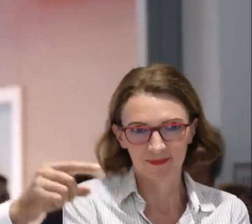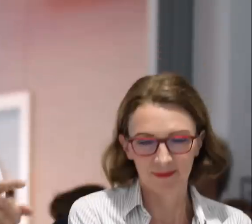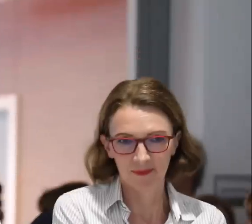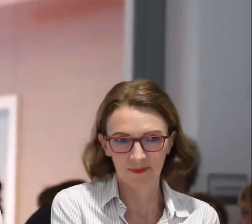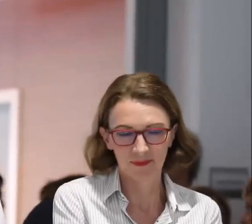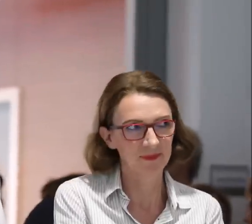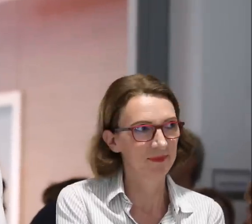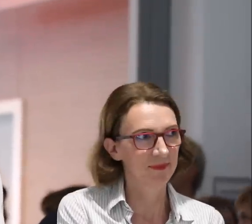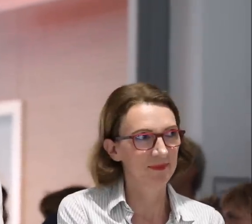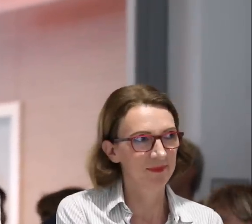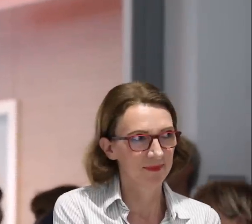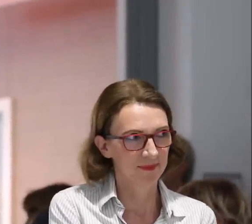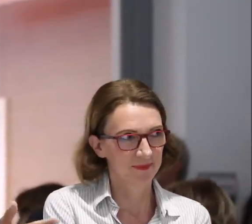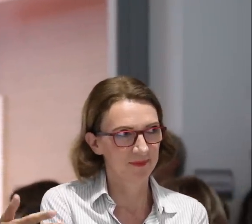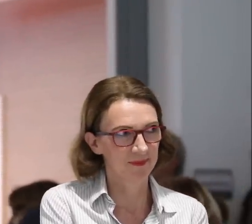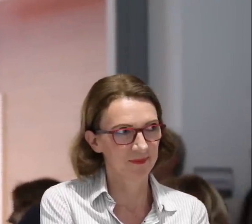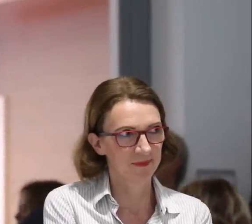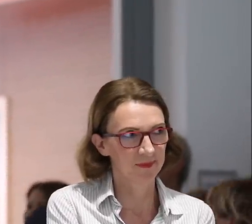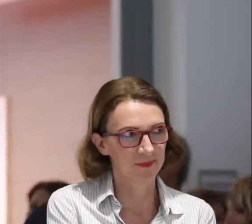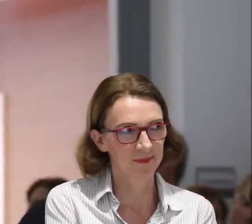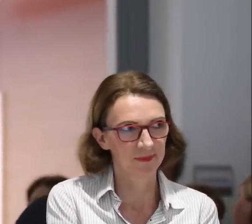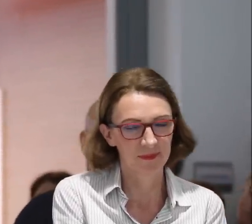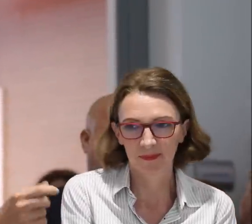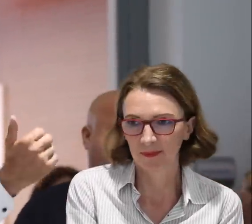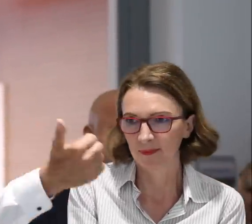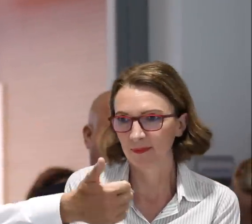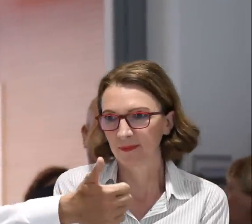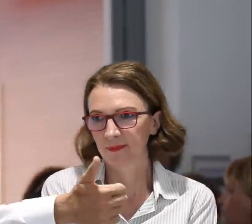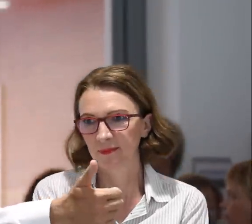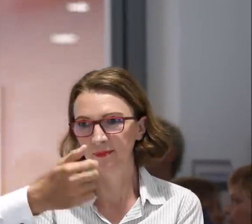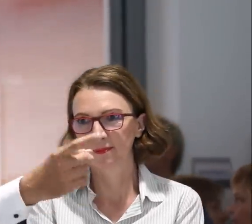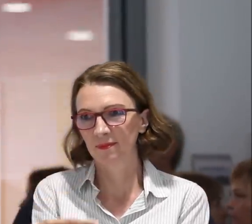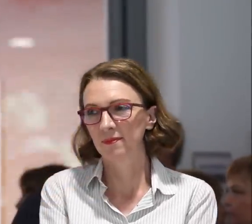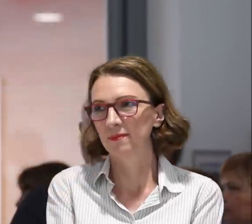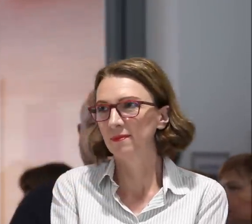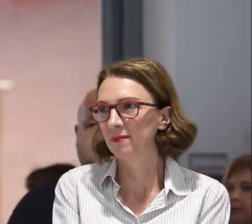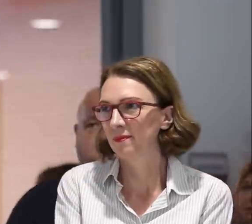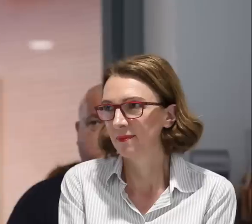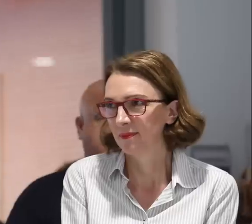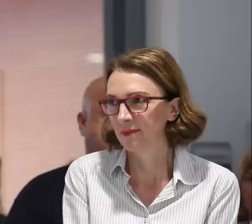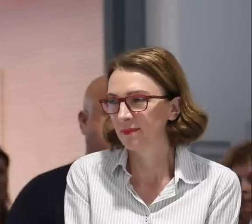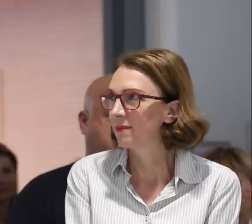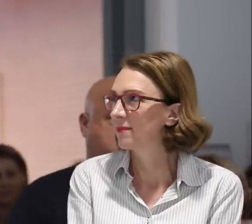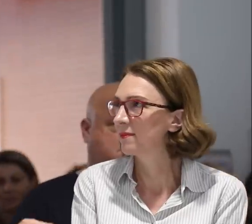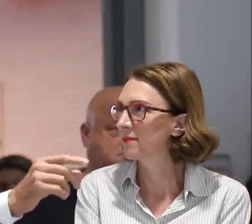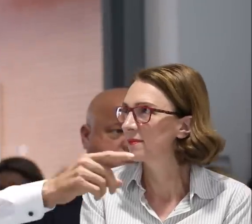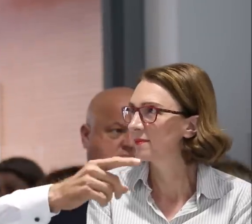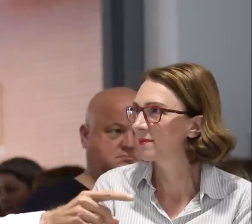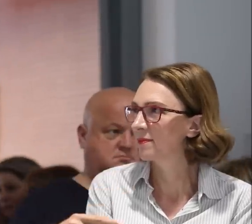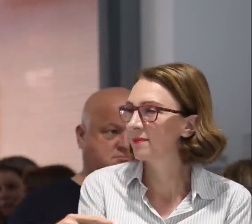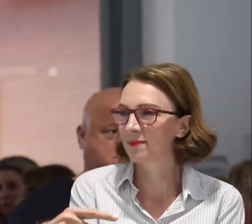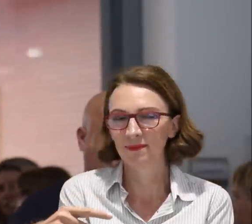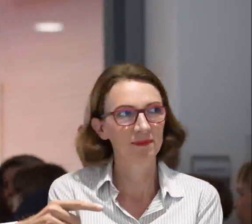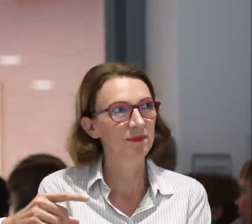holdinga, ste im isplaćivali otpremnine. Vi ste napravili za vašu grešku plaćaju građani. Koliko imate apartmana u Govorili